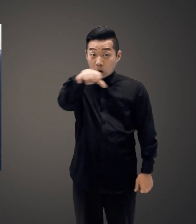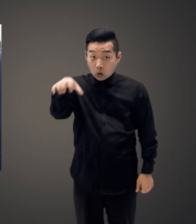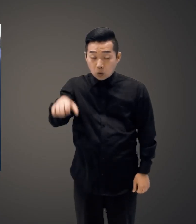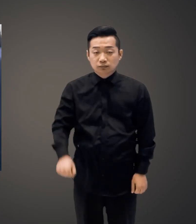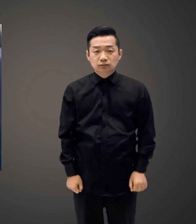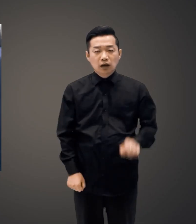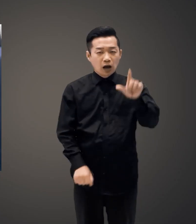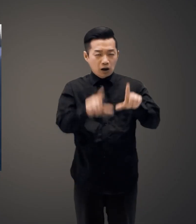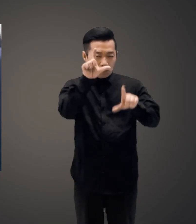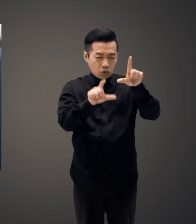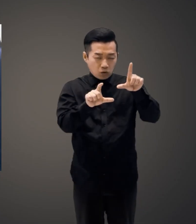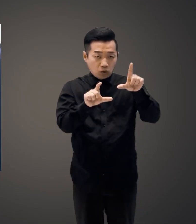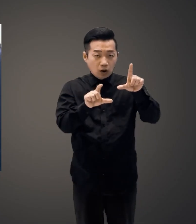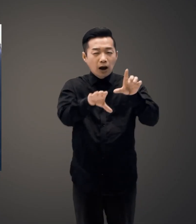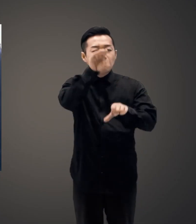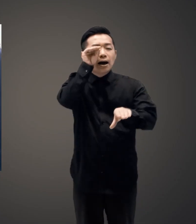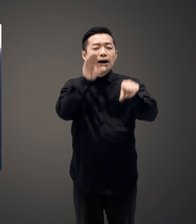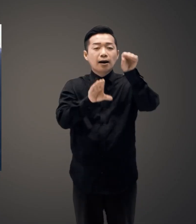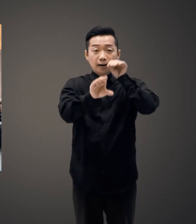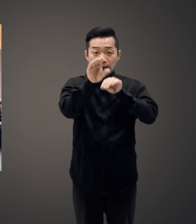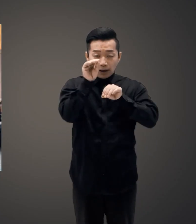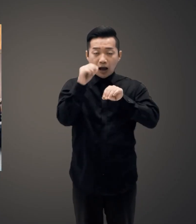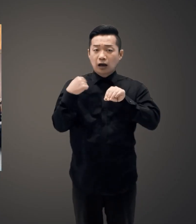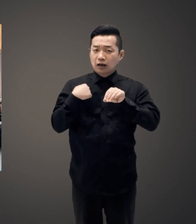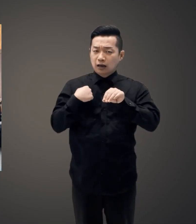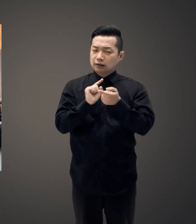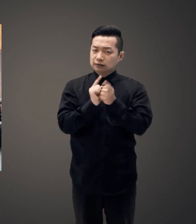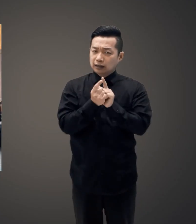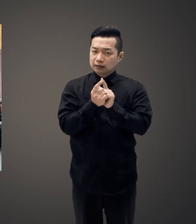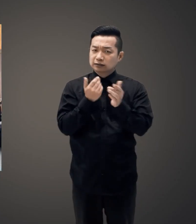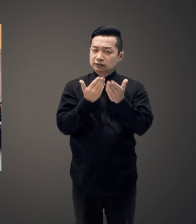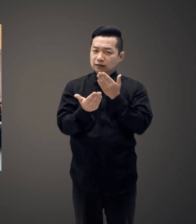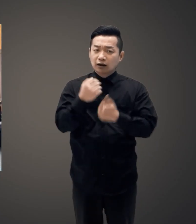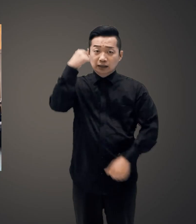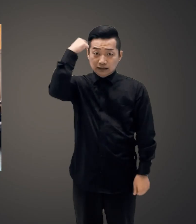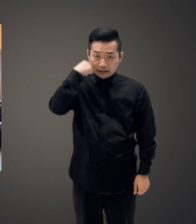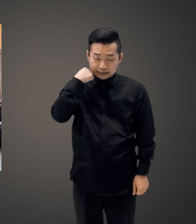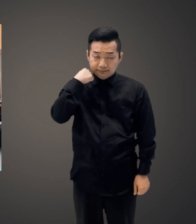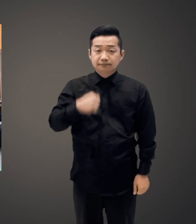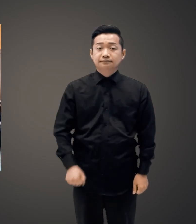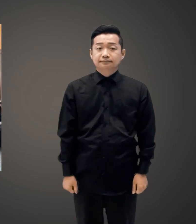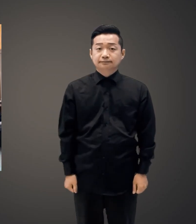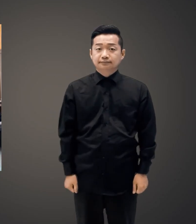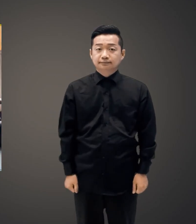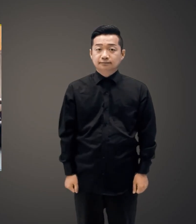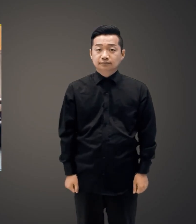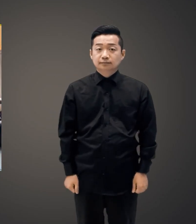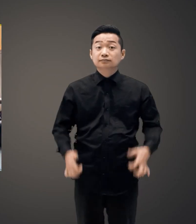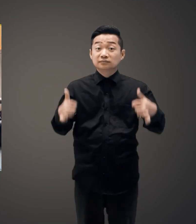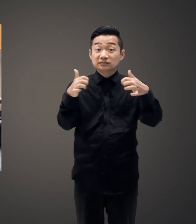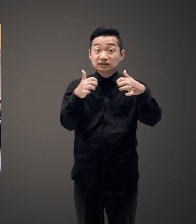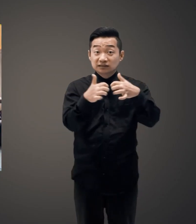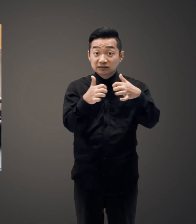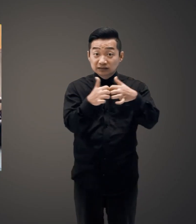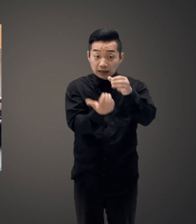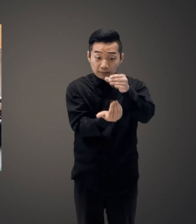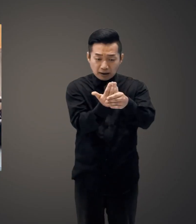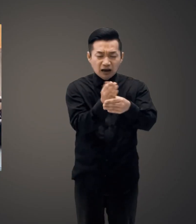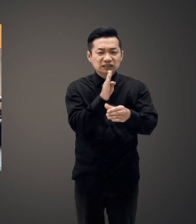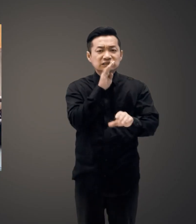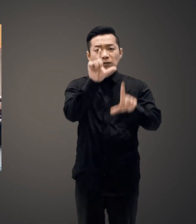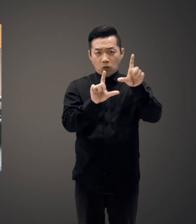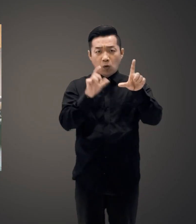지역의 모습이 기자의 생생한 눈으로 담겨 뭔가 체험하는 듯한 느낌이 들었어요. 분쟁의 실상과